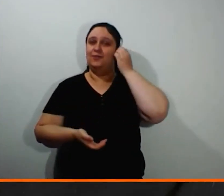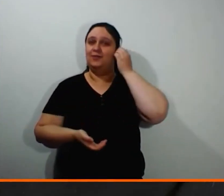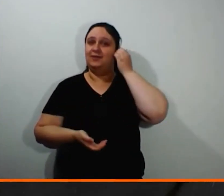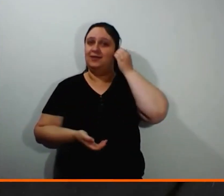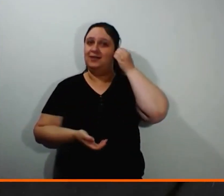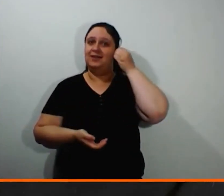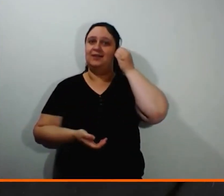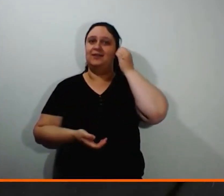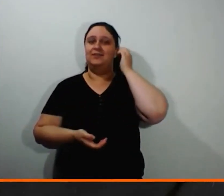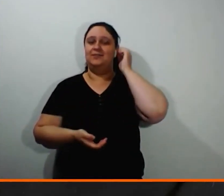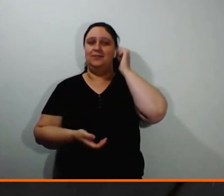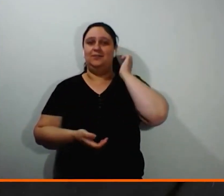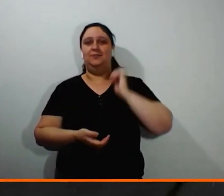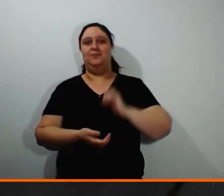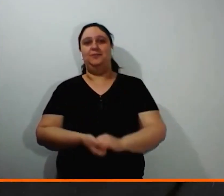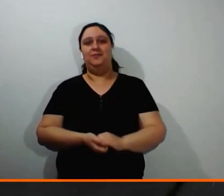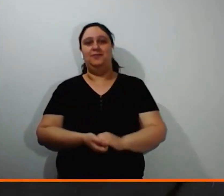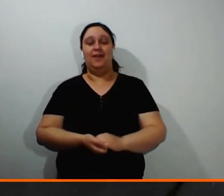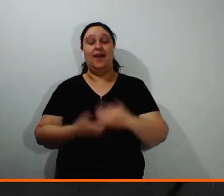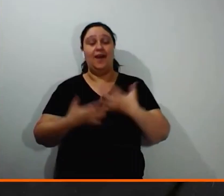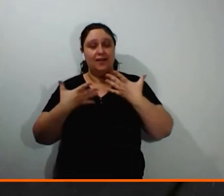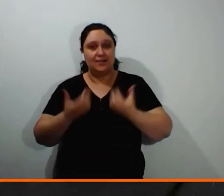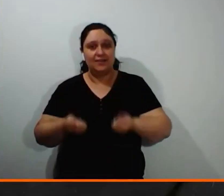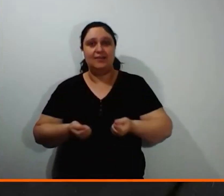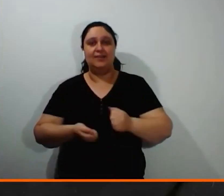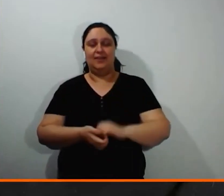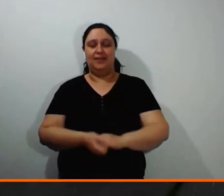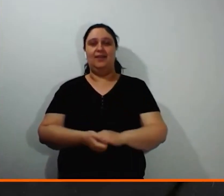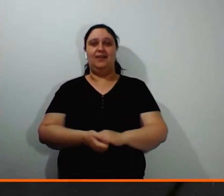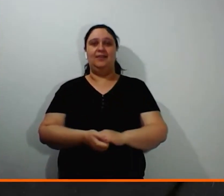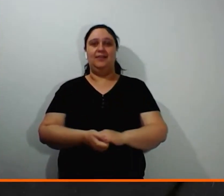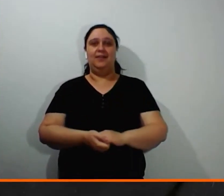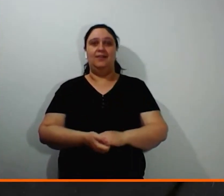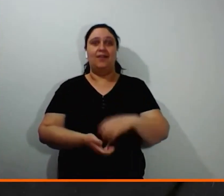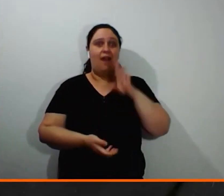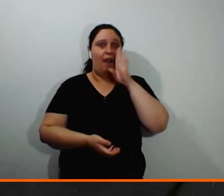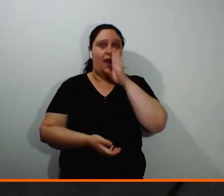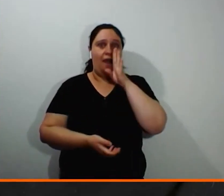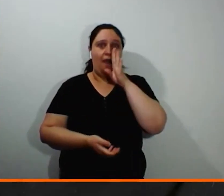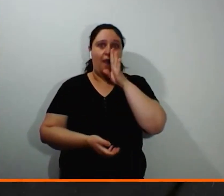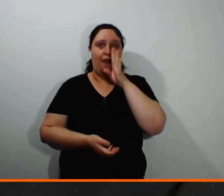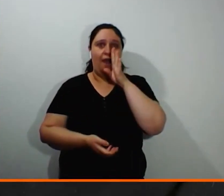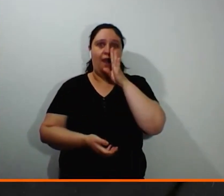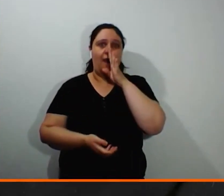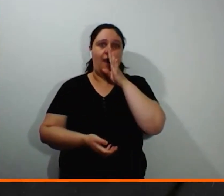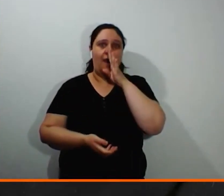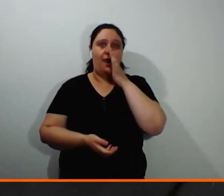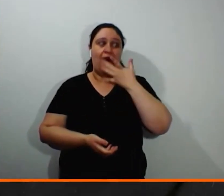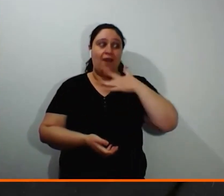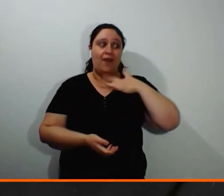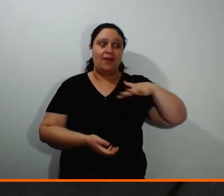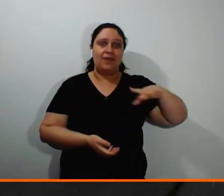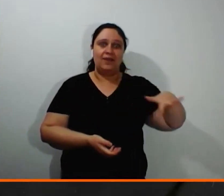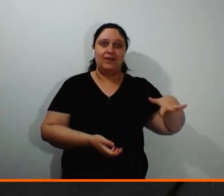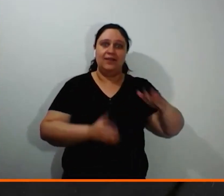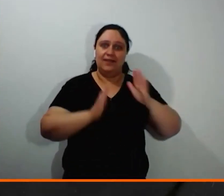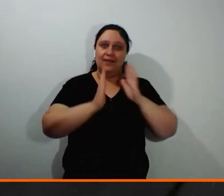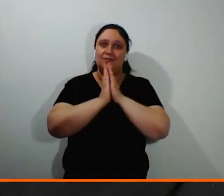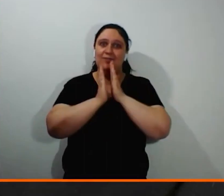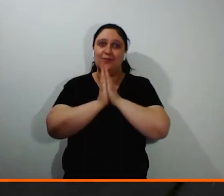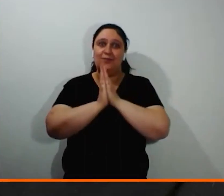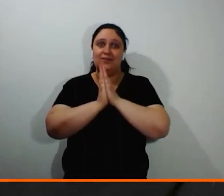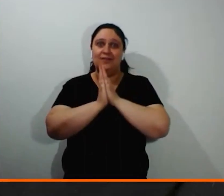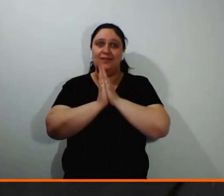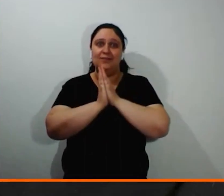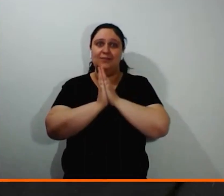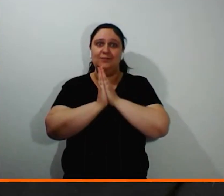sendo maravilhados como as crianças fazem esse trabalho. Não existe, eles falam assim, não existe em